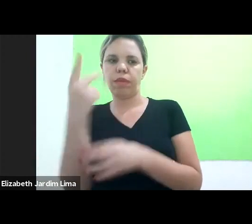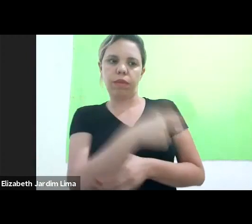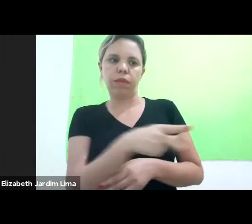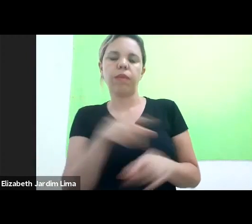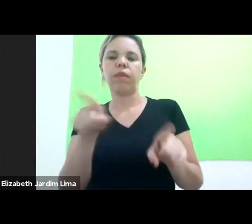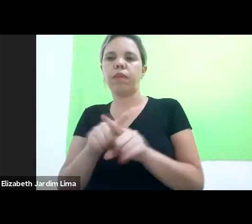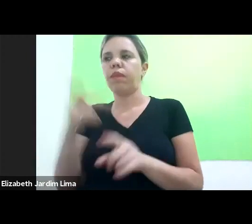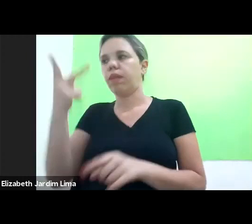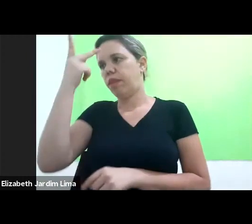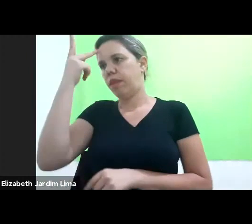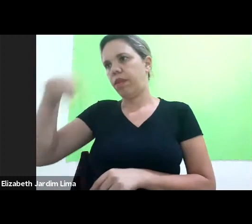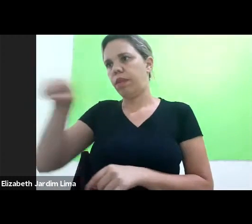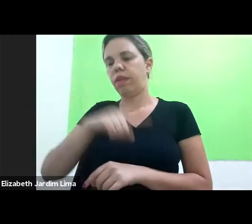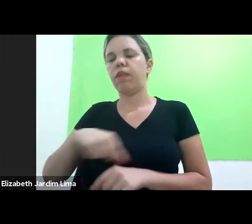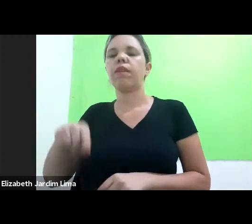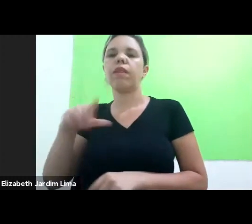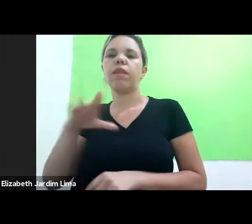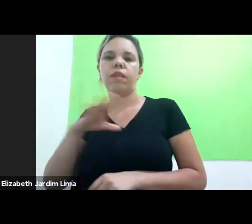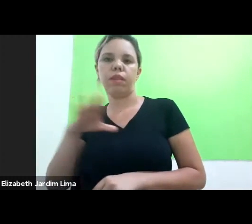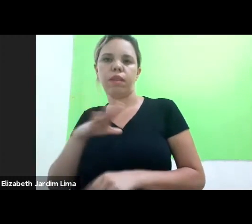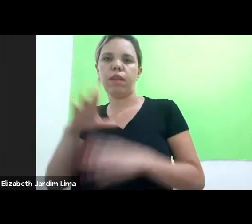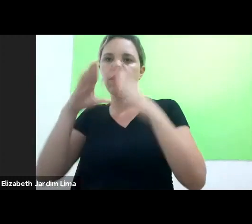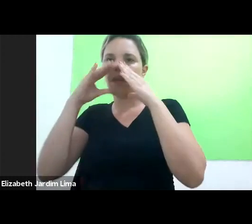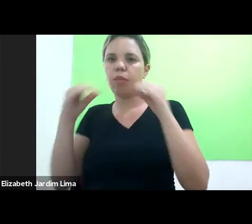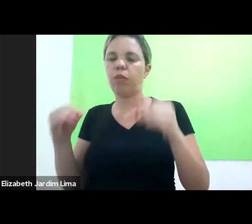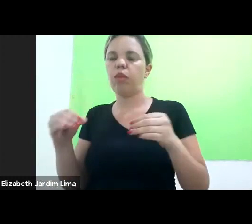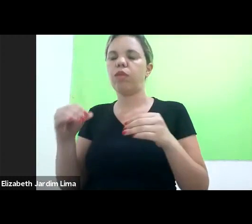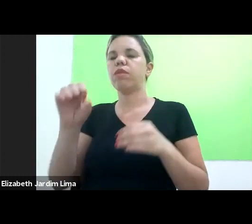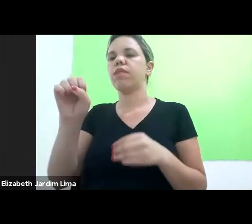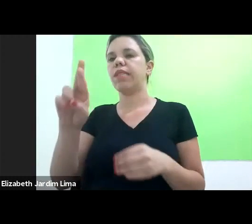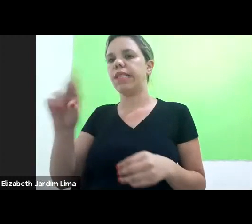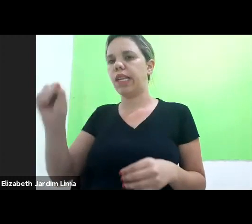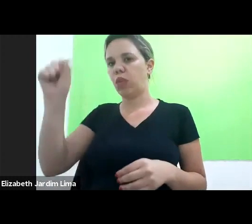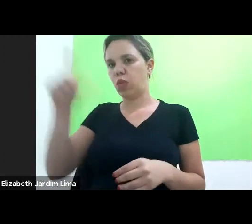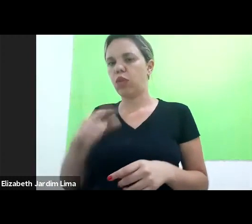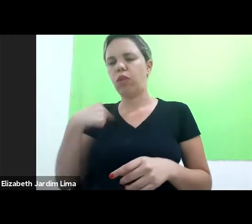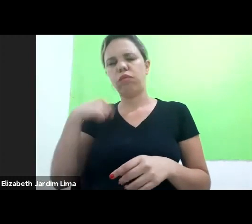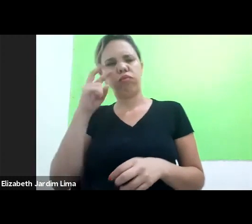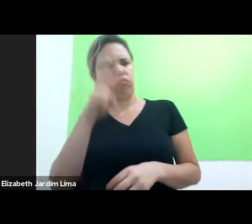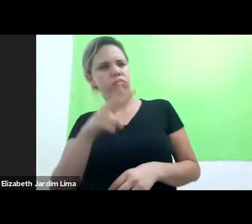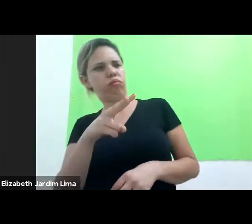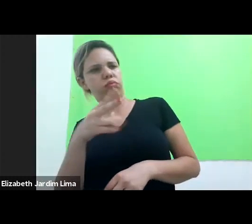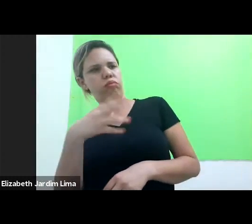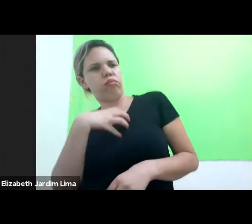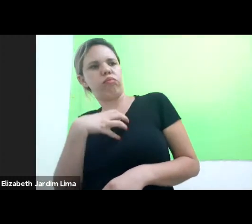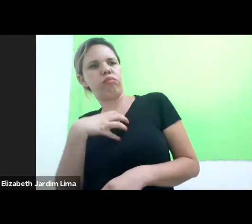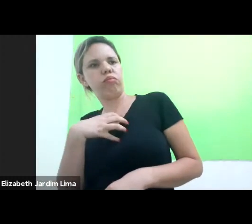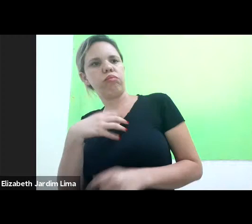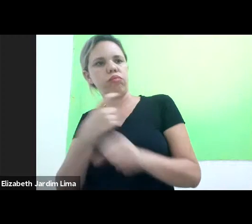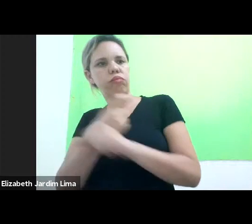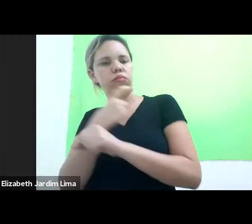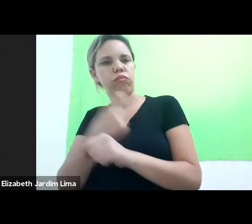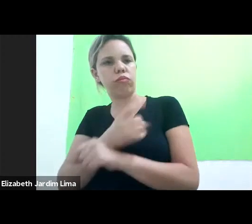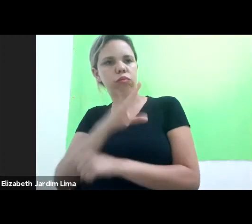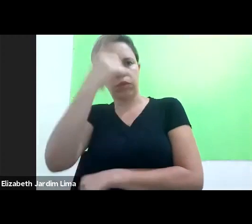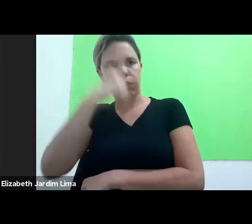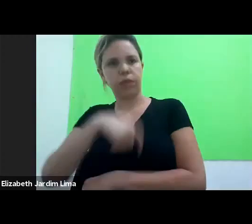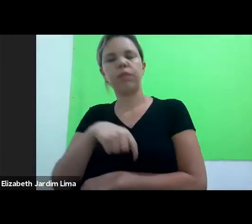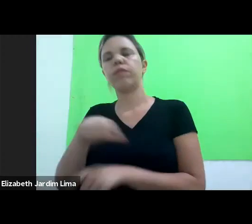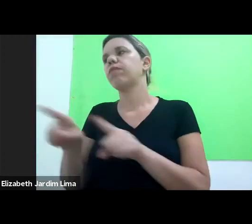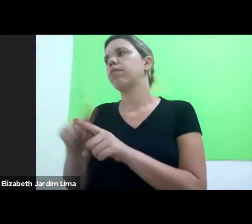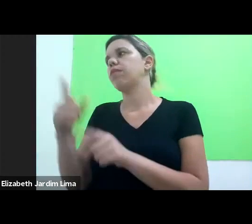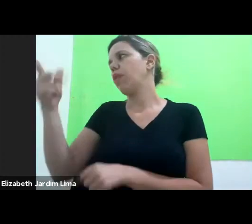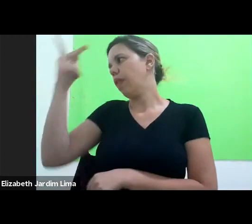outros povos da Raposa Serra do Sol. Então, olhei para aquilo e aquilo me impactou, e depois eu descobri que não só a mim, mas